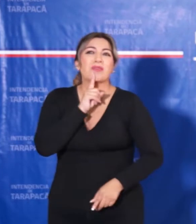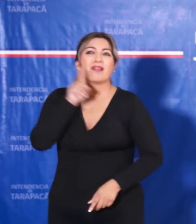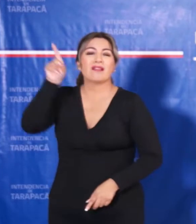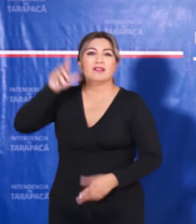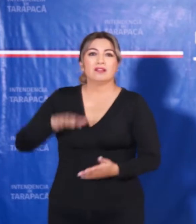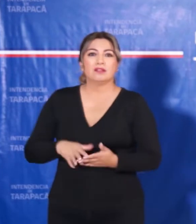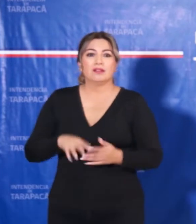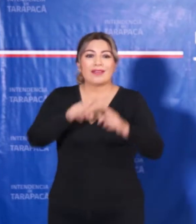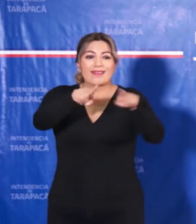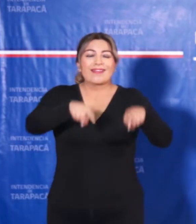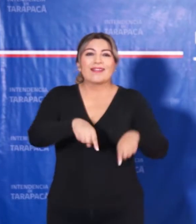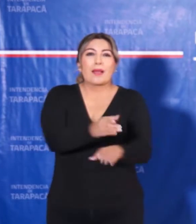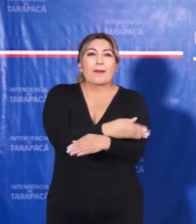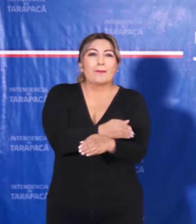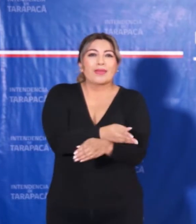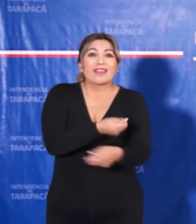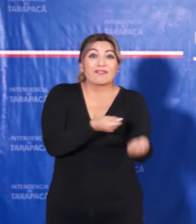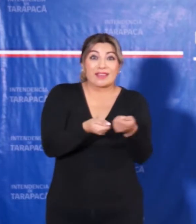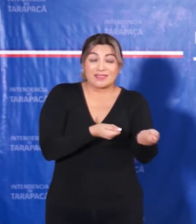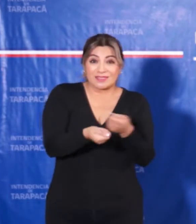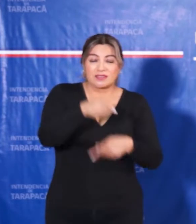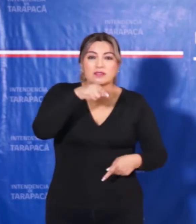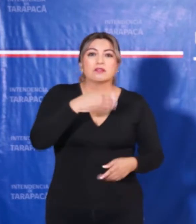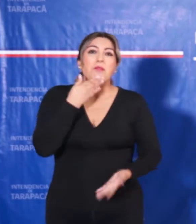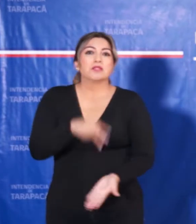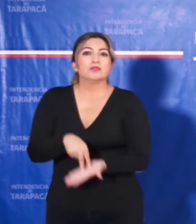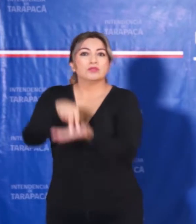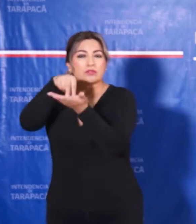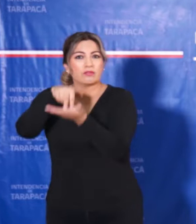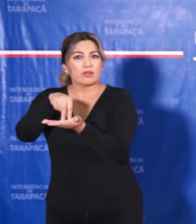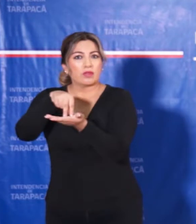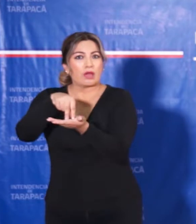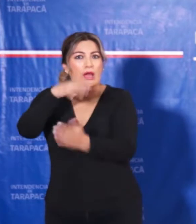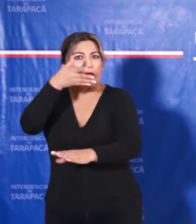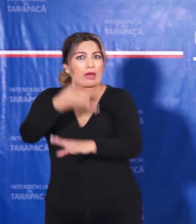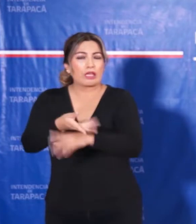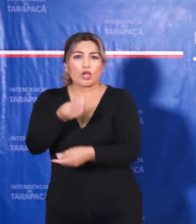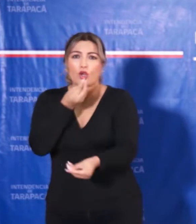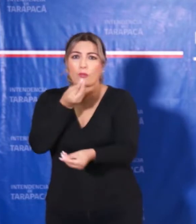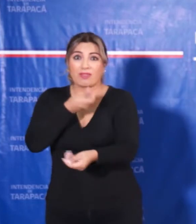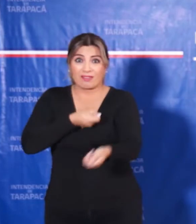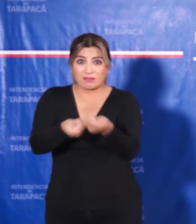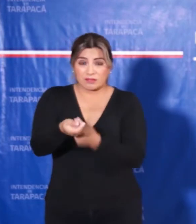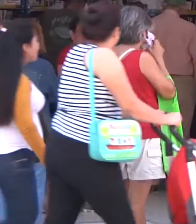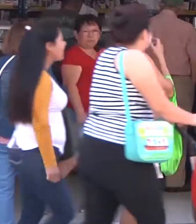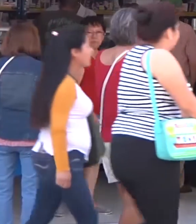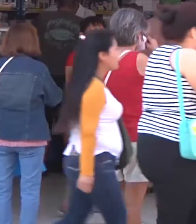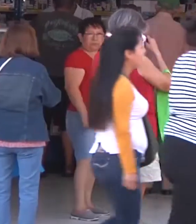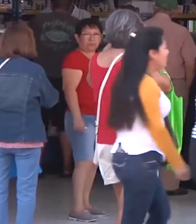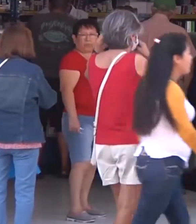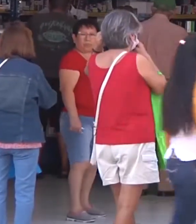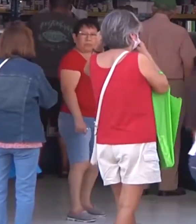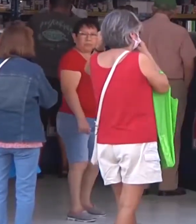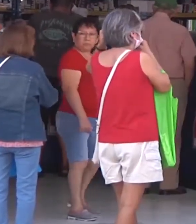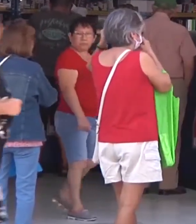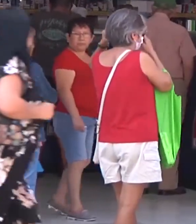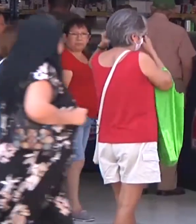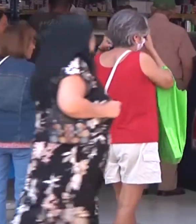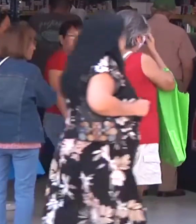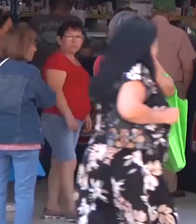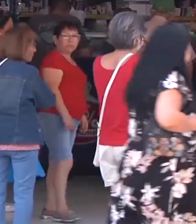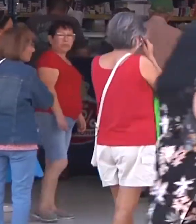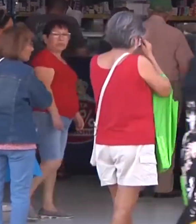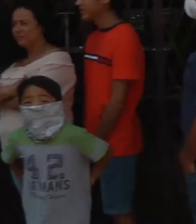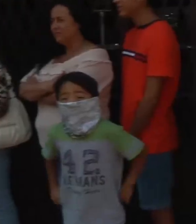Caleta Pesquera, Guardia María Riquelme, como es la Sofri, donde están vendiendo productos de primera necesidad, la cantidad de gente era bastante